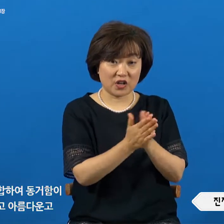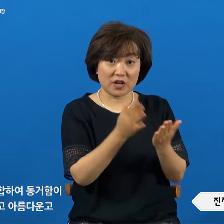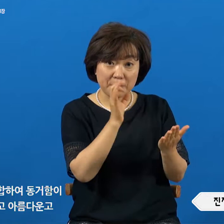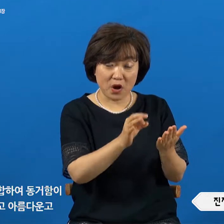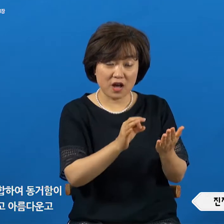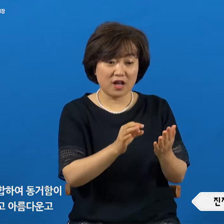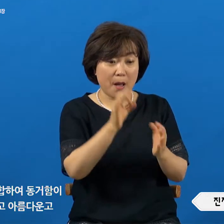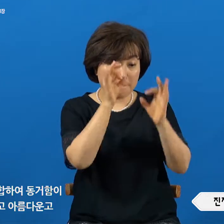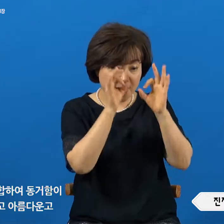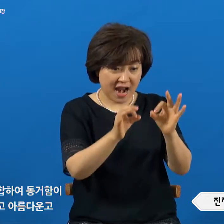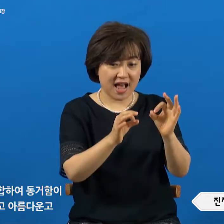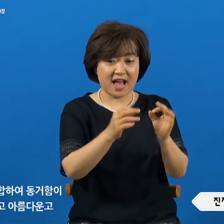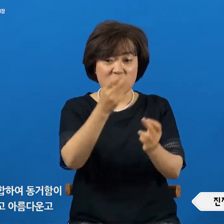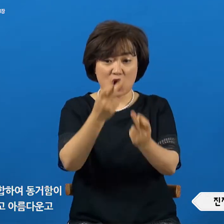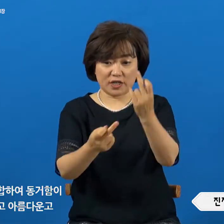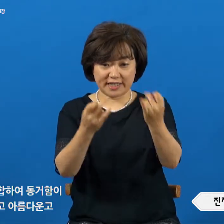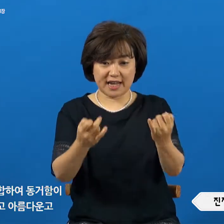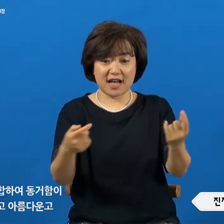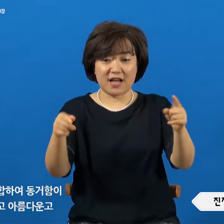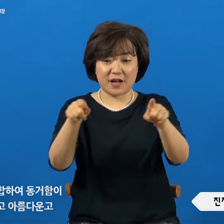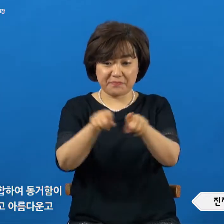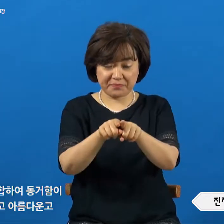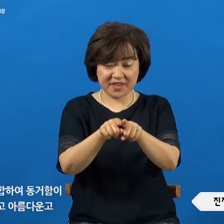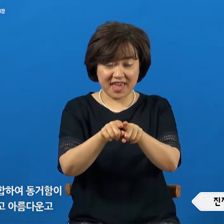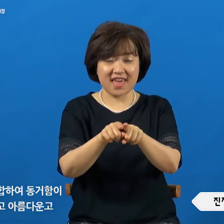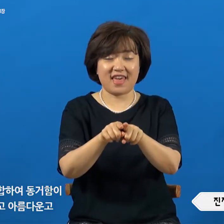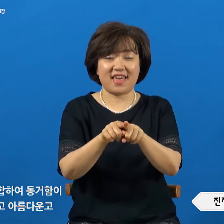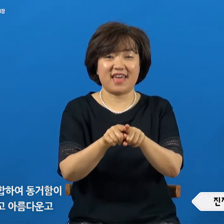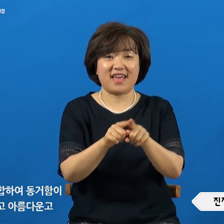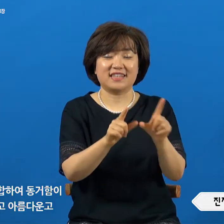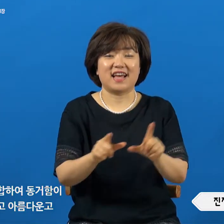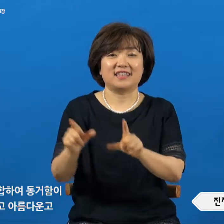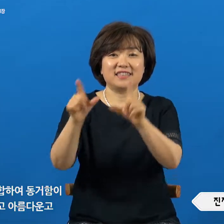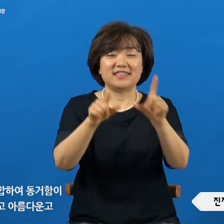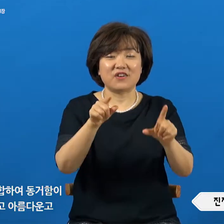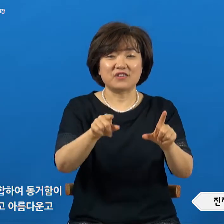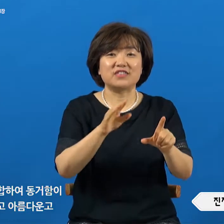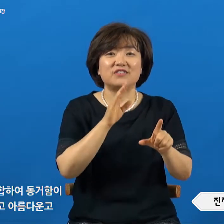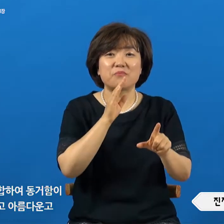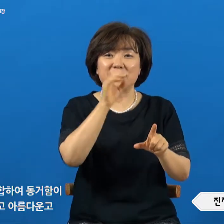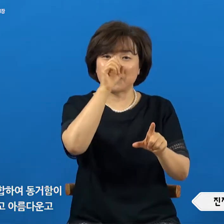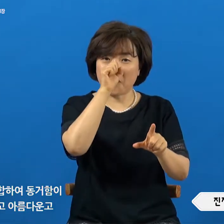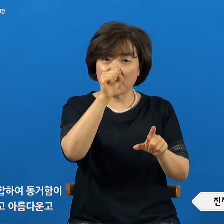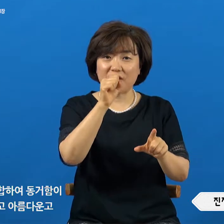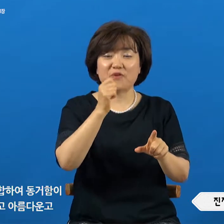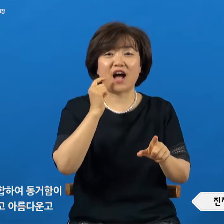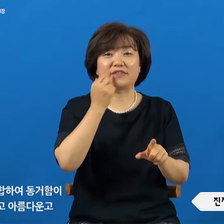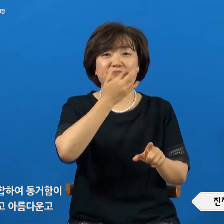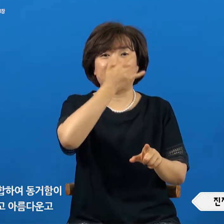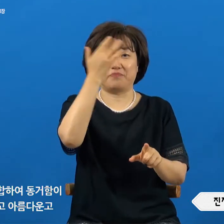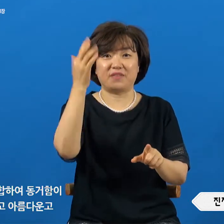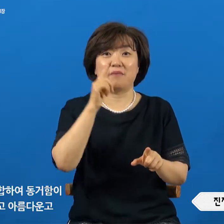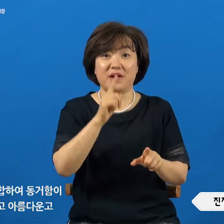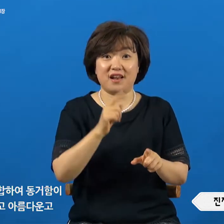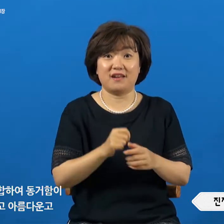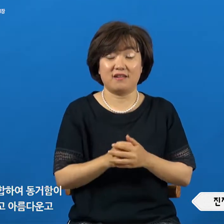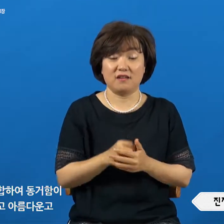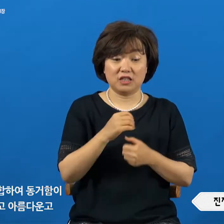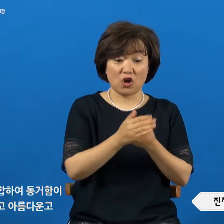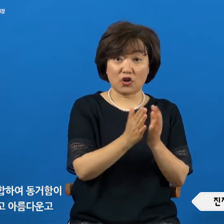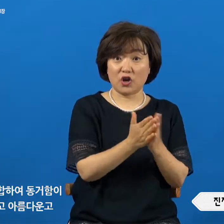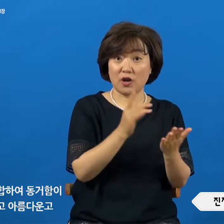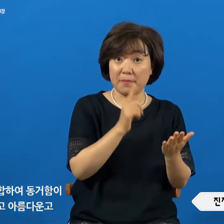형제가 연합하여 동거함이 어찌 그리 선하고 아름다운고. 성경은 보라고